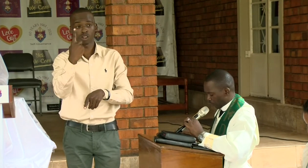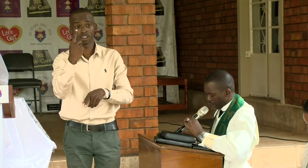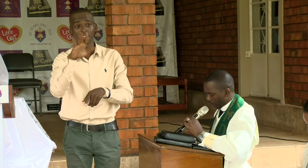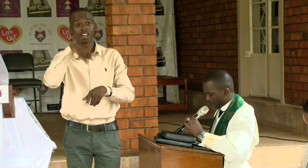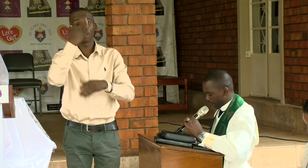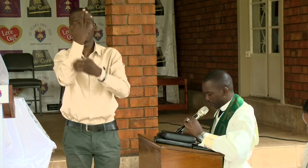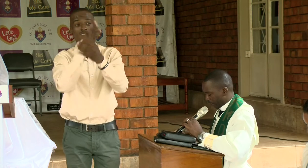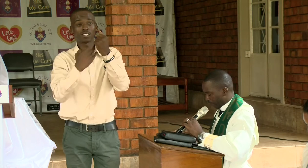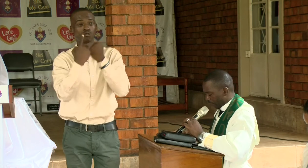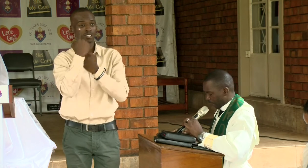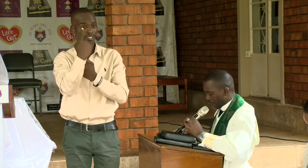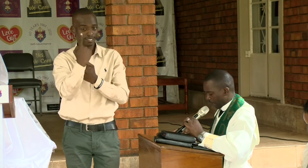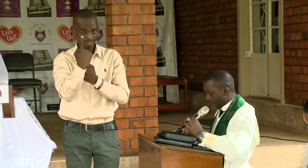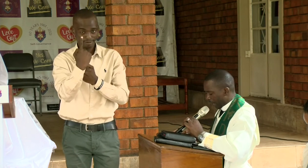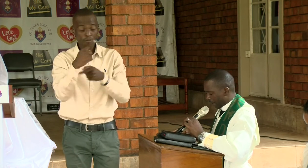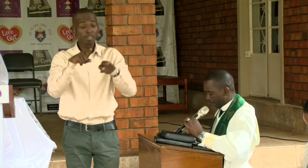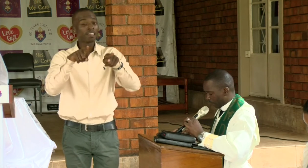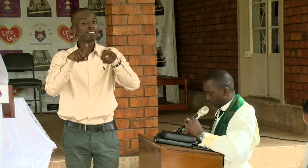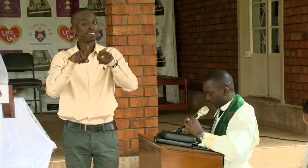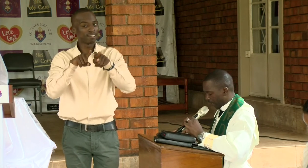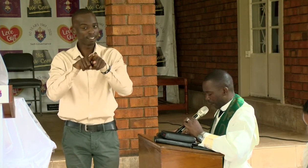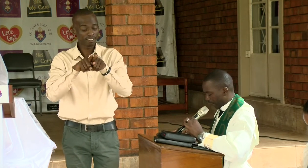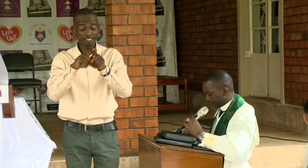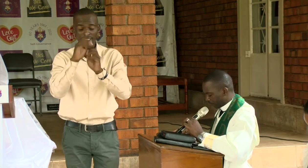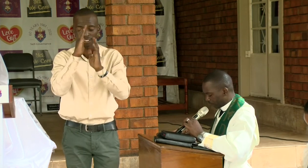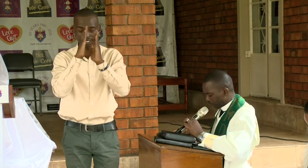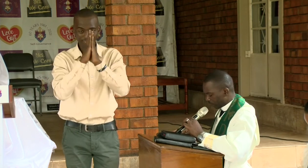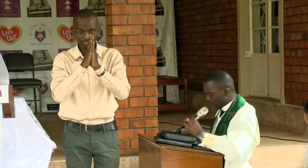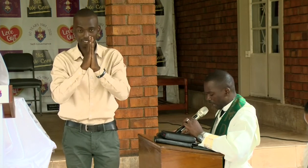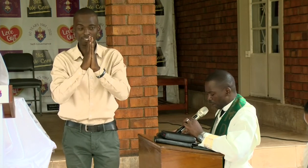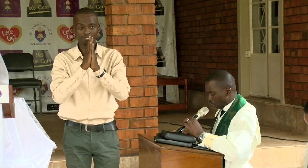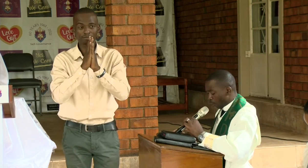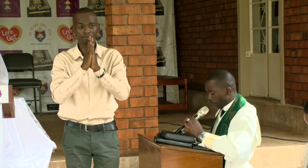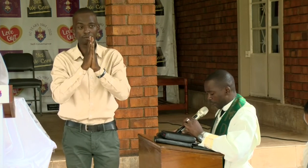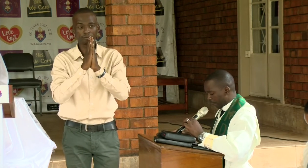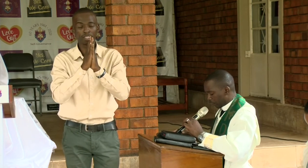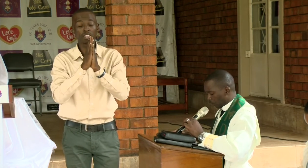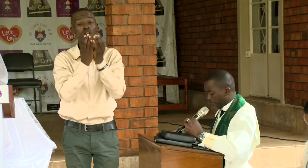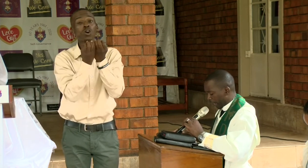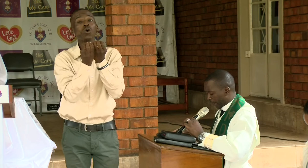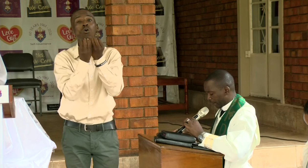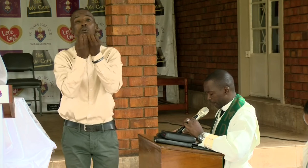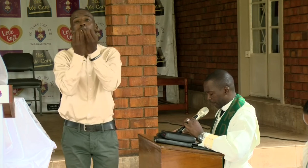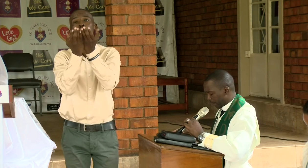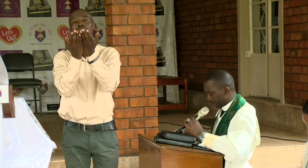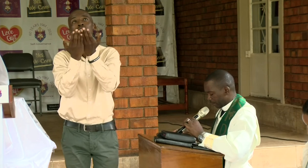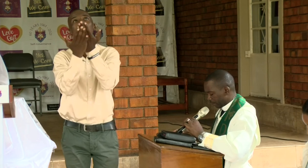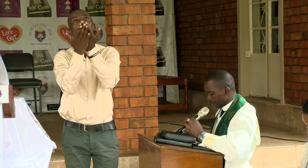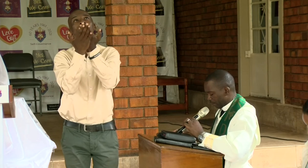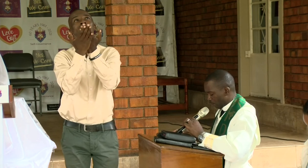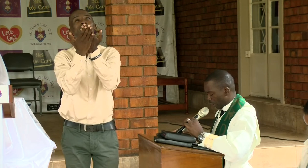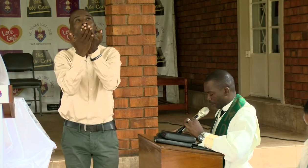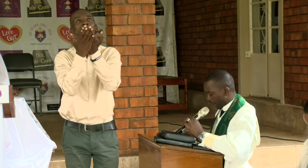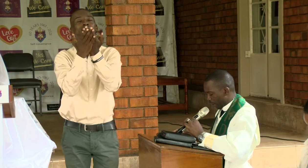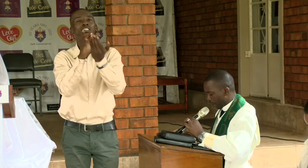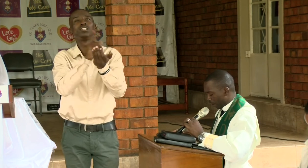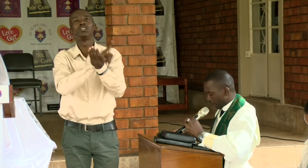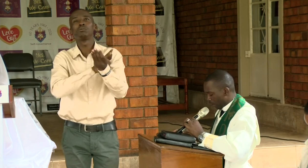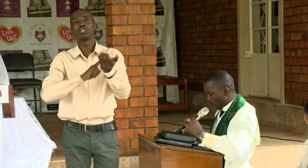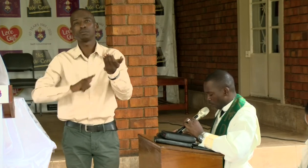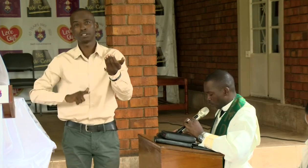ey'obusatu ng'ewedde era eno ye saala obawe tukwegayiridde